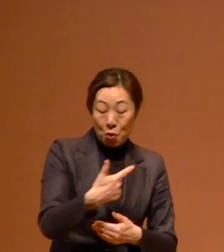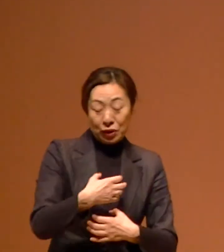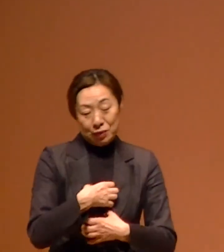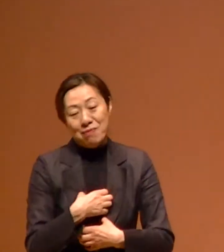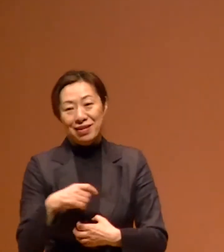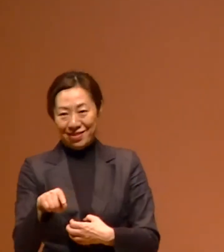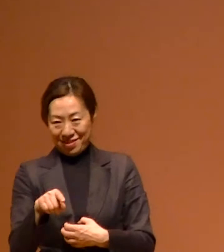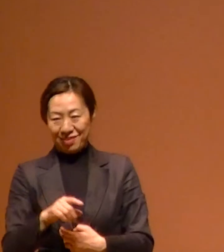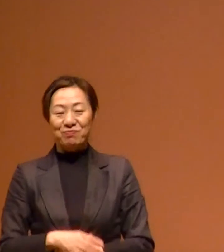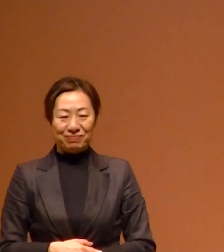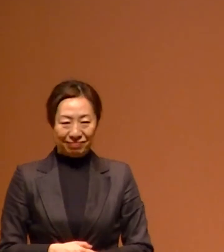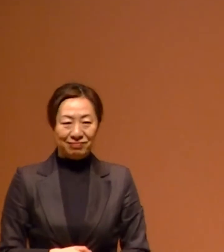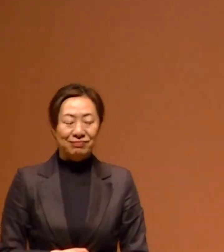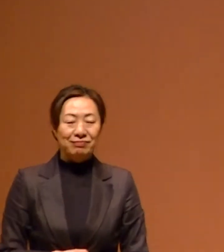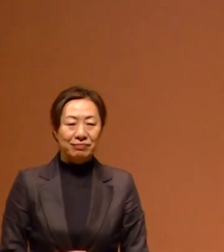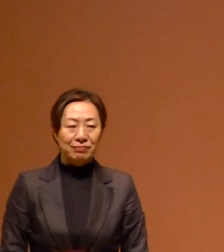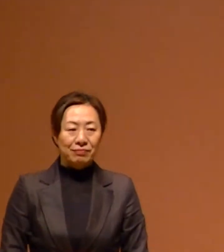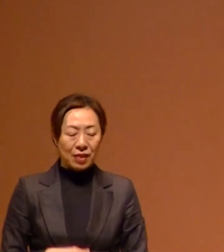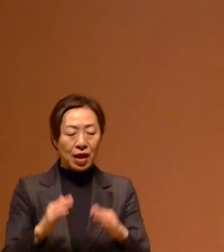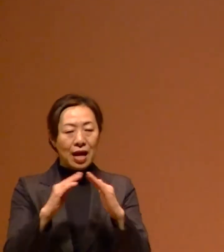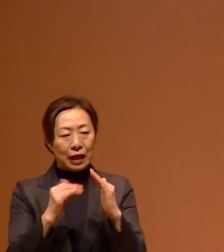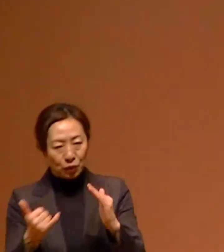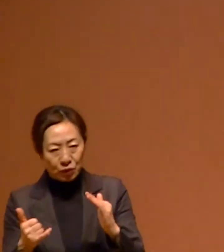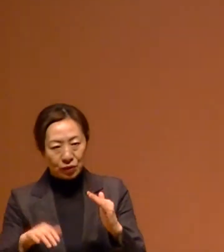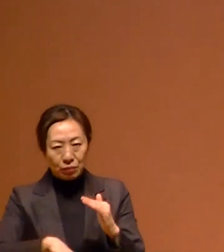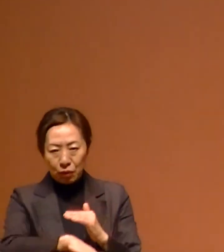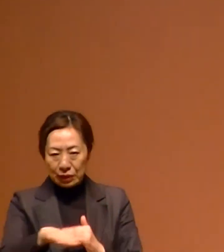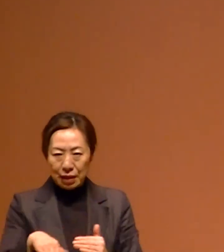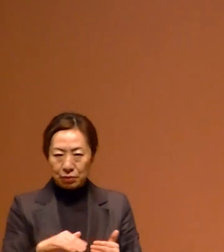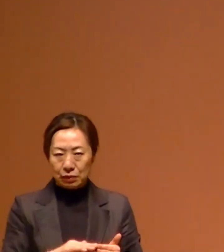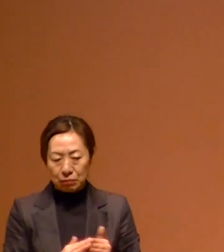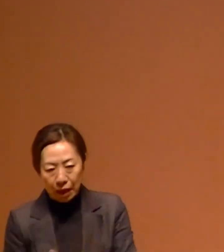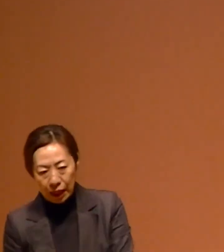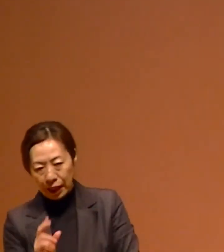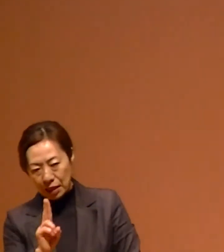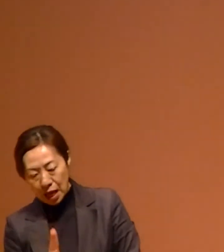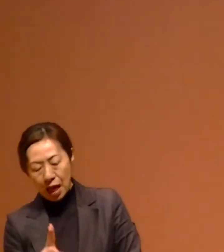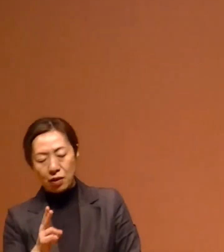と、息子の方がね、家族は全員ダメだろうと